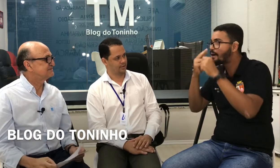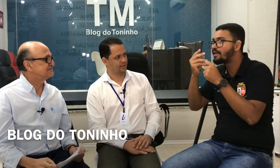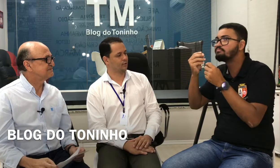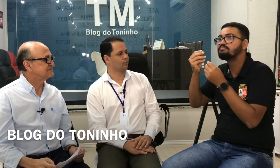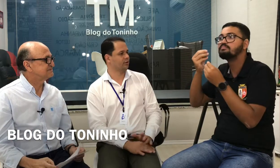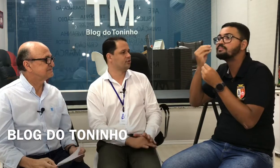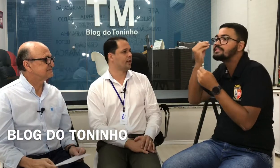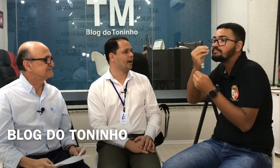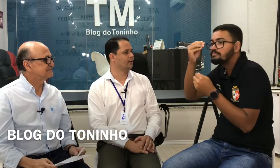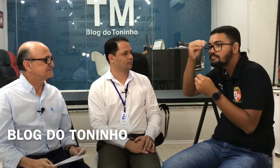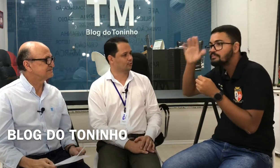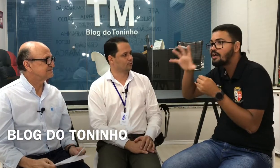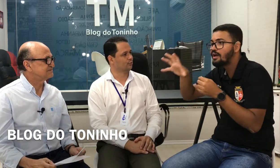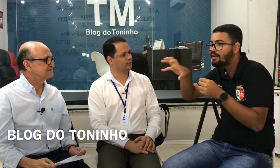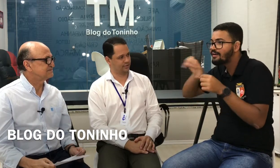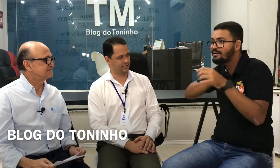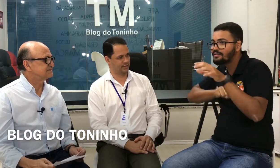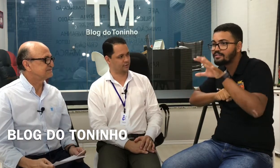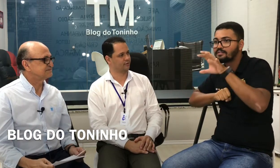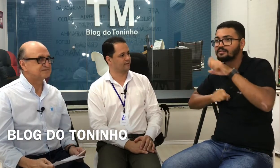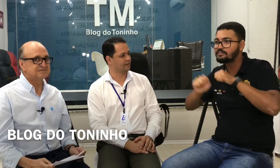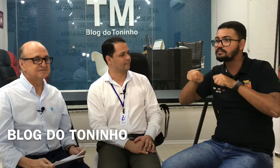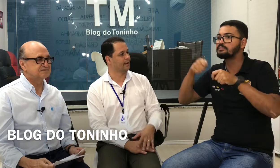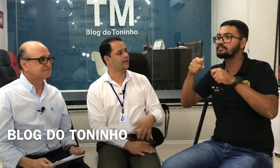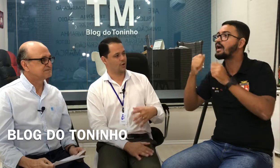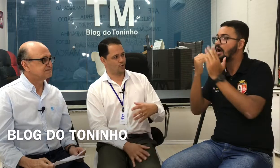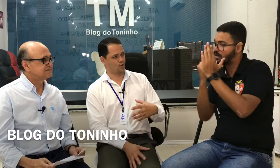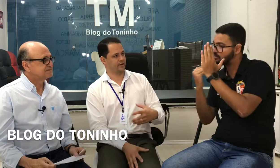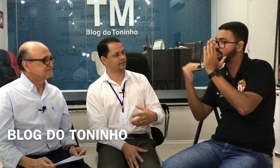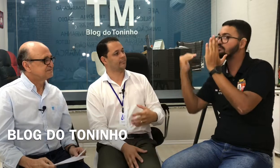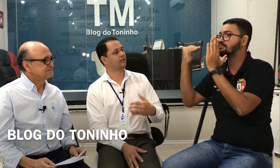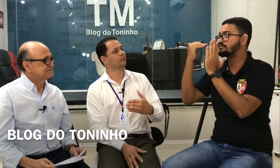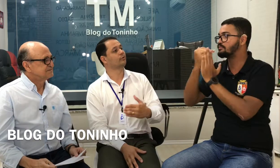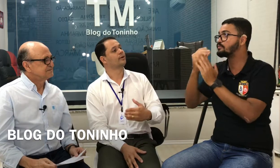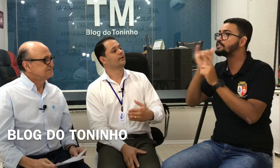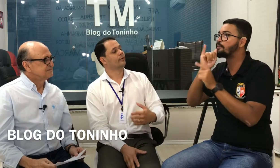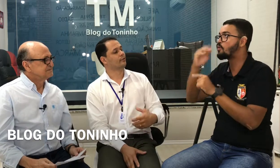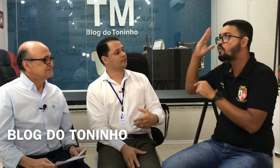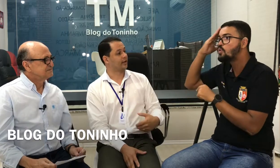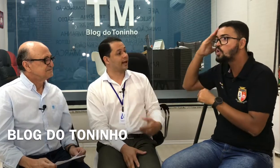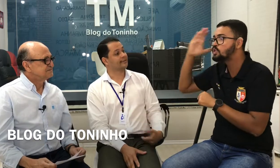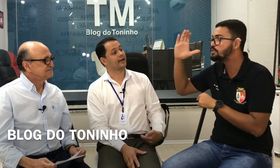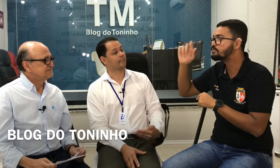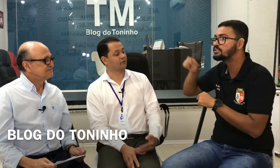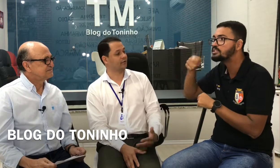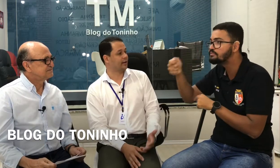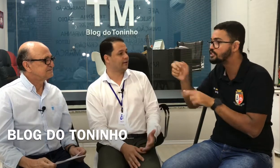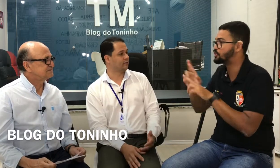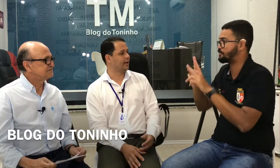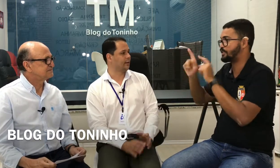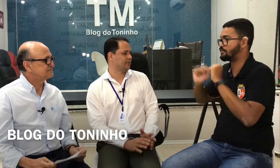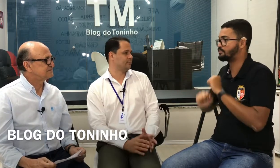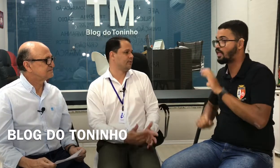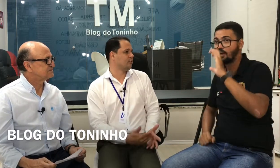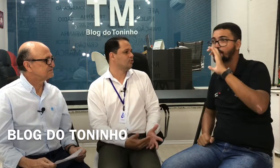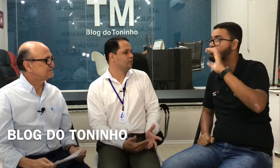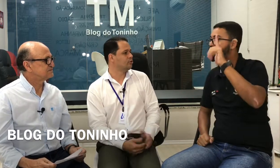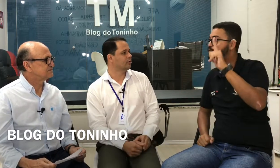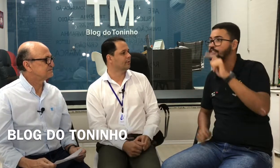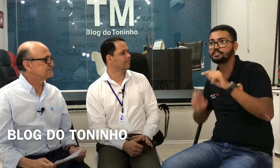quando a gente está entre os surdos, a gente tem que absorver também o conhecimento e os sinais que aquela pessoa tem na região dela. Por exemplo, o sinal de Curitiba, o